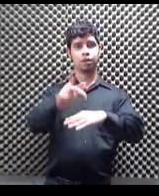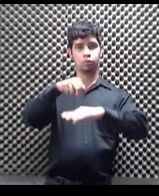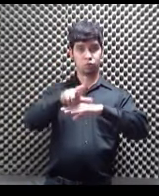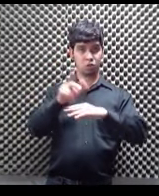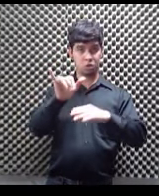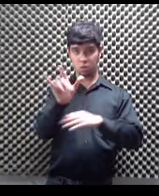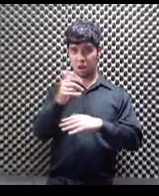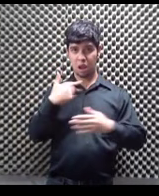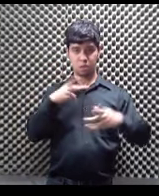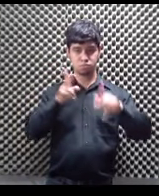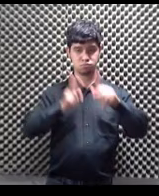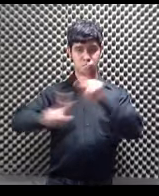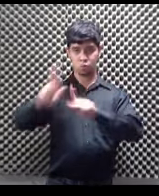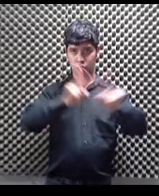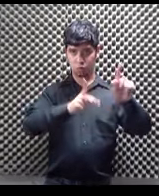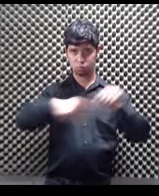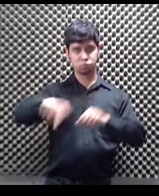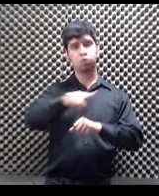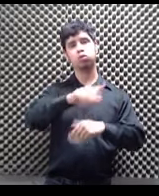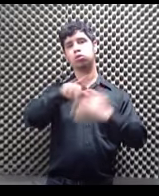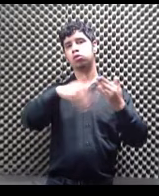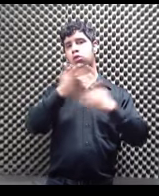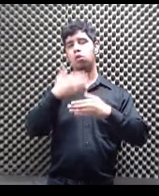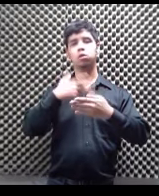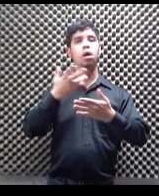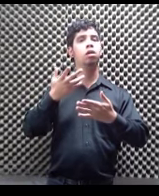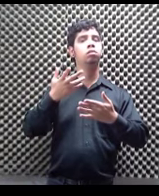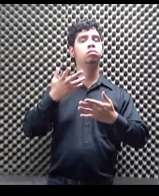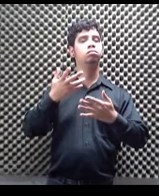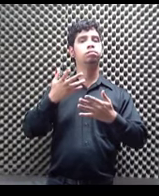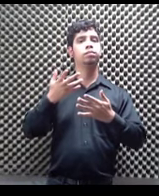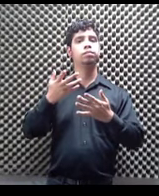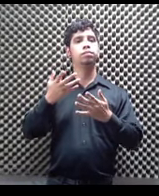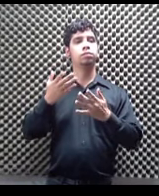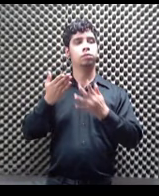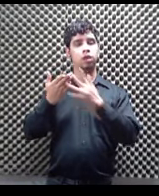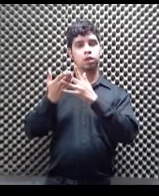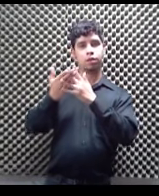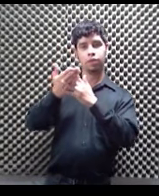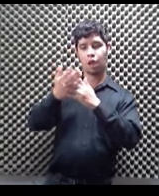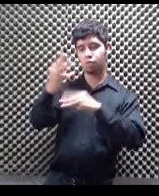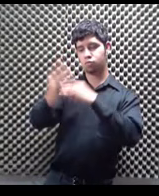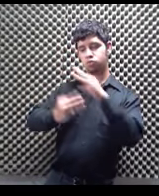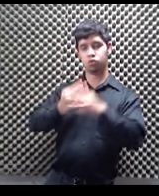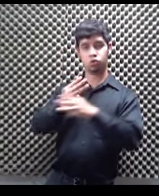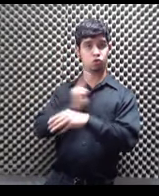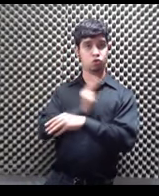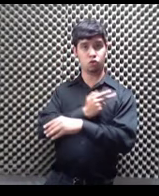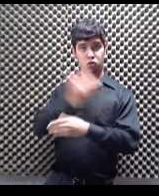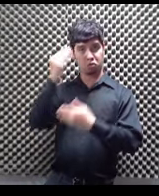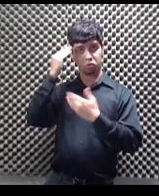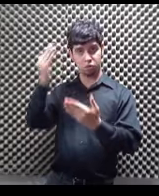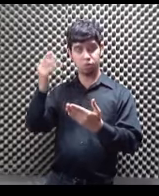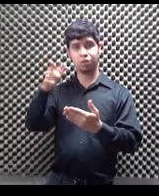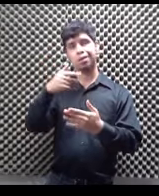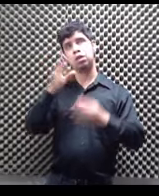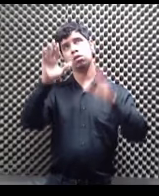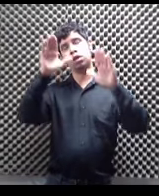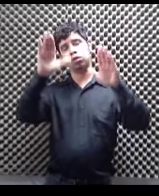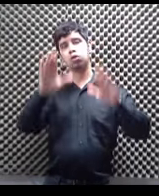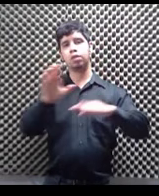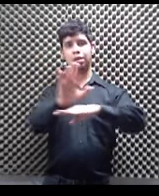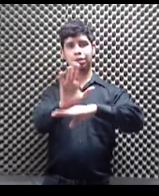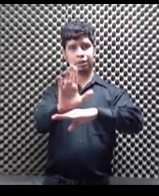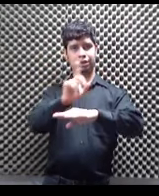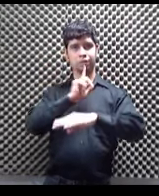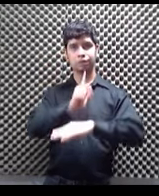pues, le todo, como digo, es una ventana a mundos que no conocemos, uh-huh. ¿ves? Y esa es la maravilla